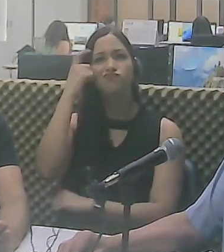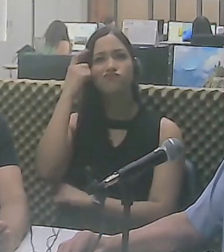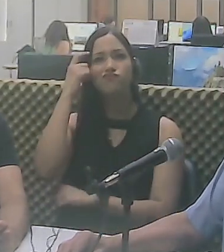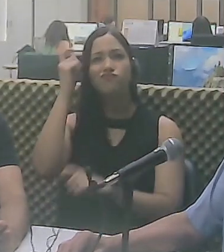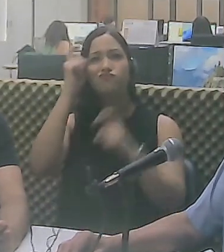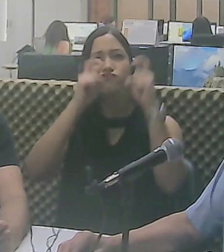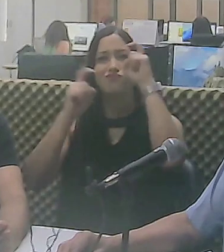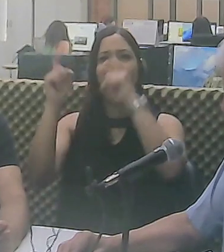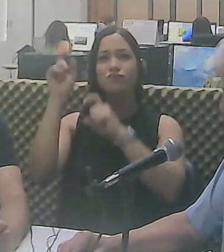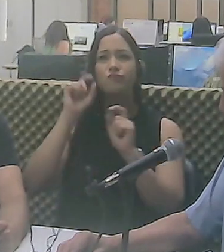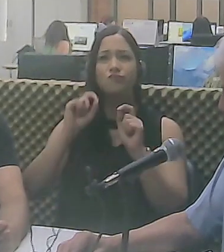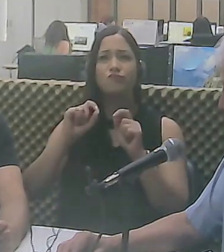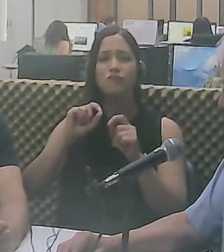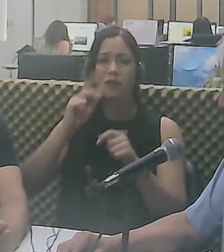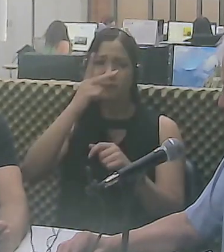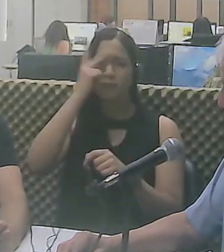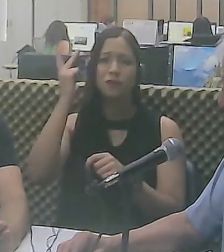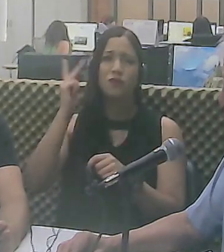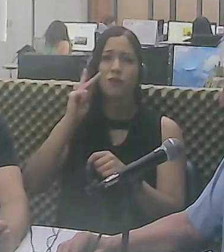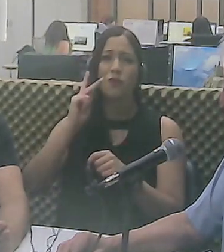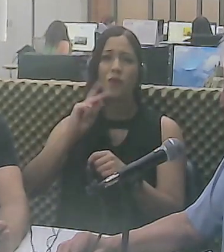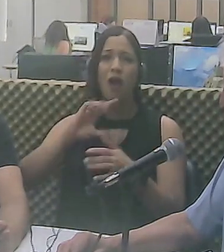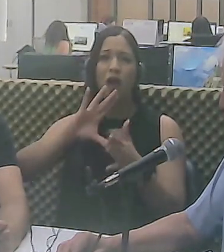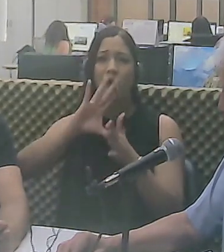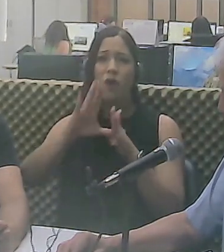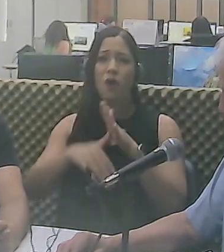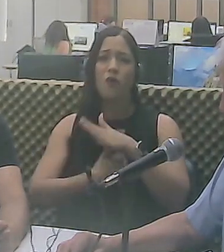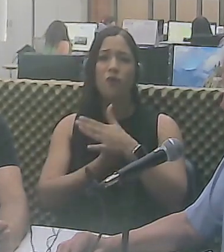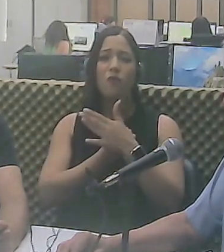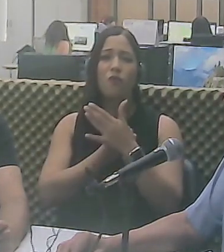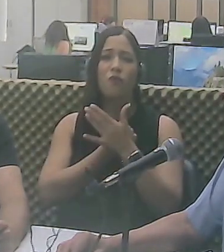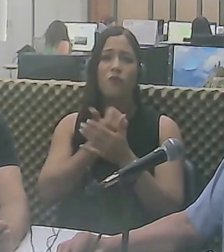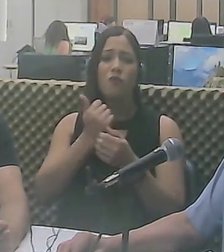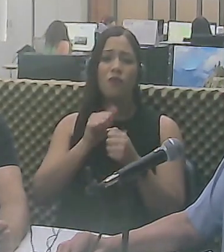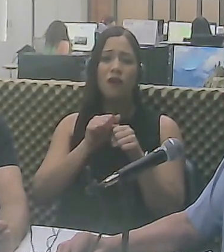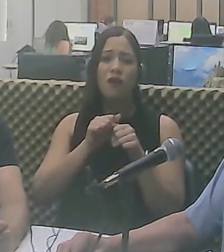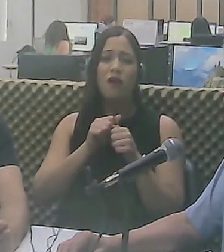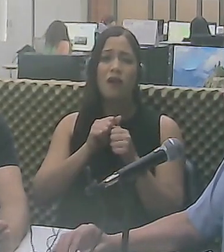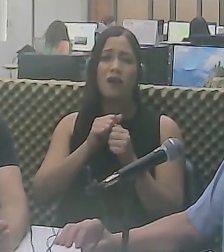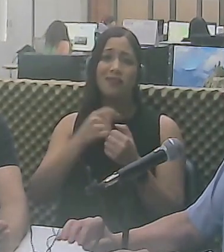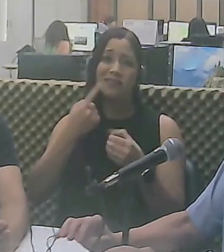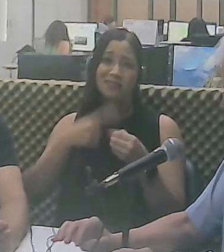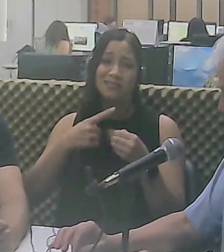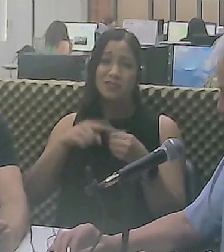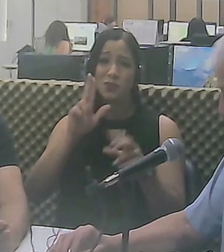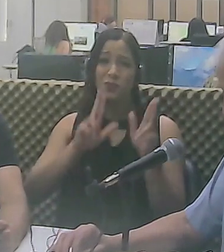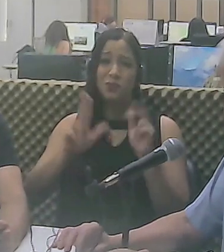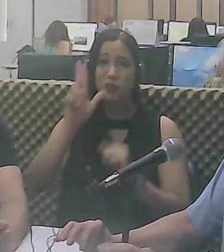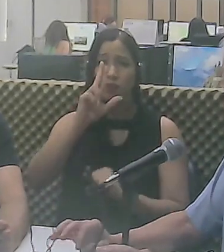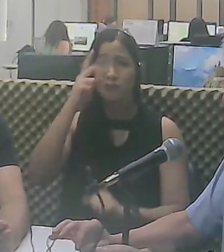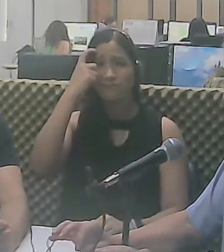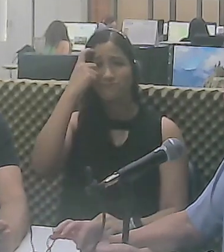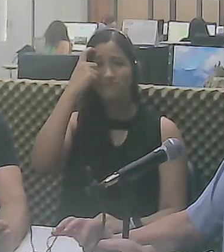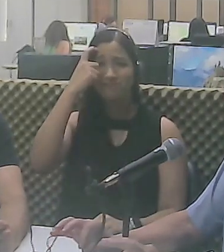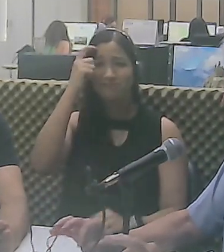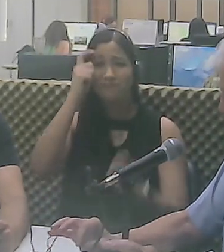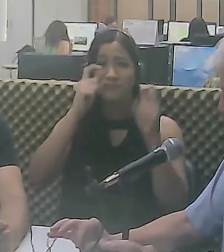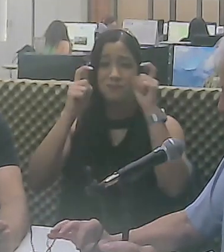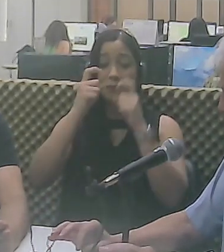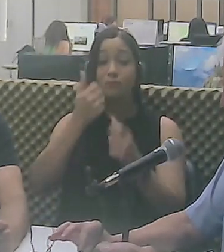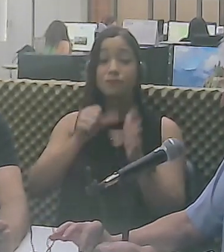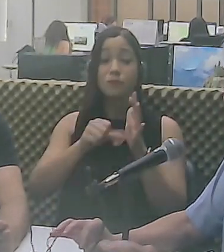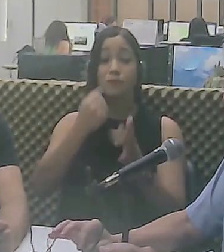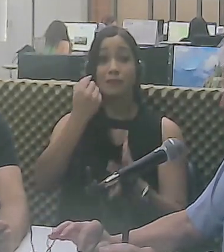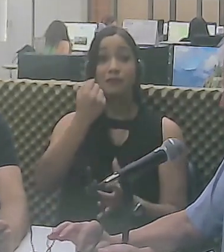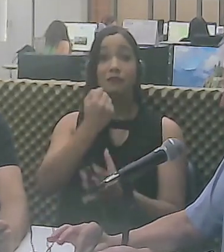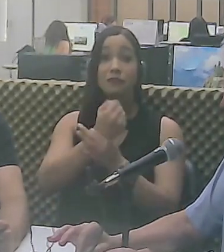Fernanda é que esses né tem trazido um prejuízo muito grande para a cidade branca e para a população primeira segurança